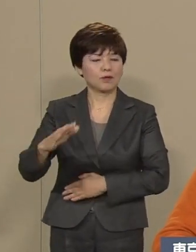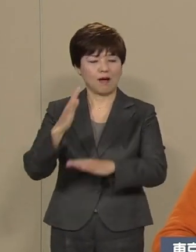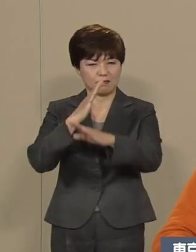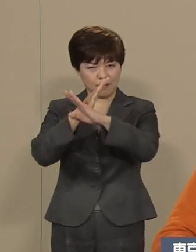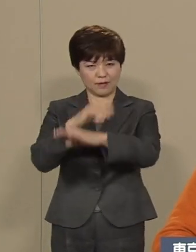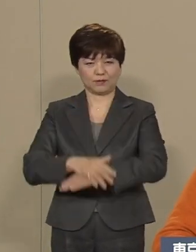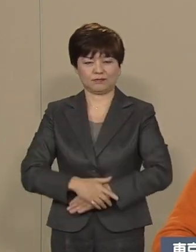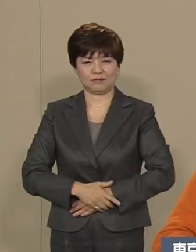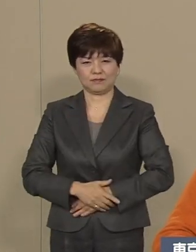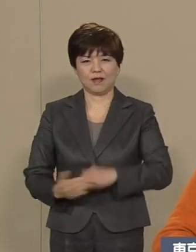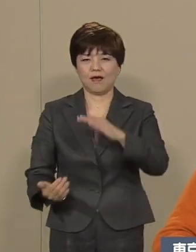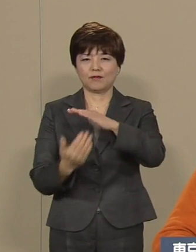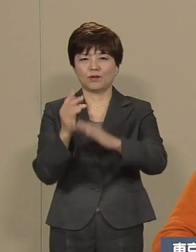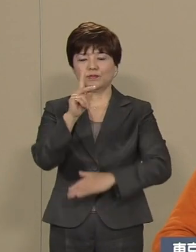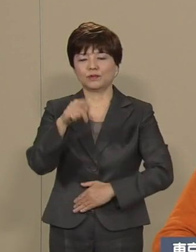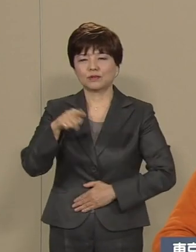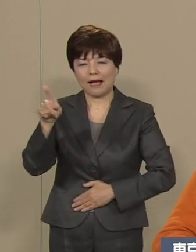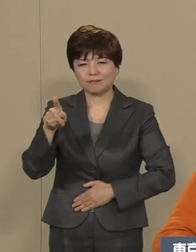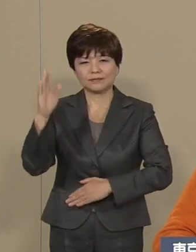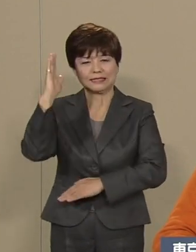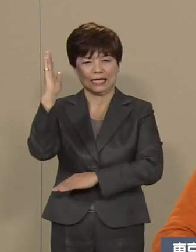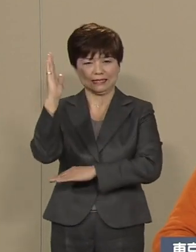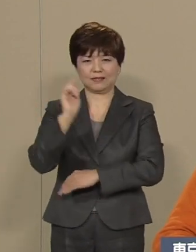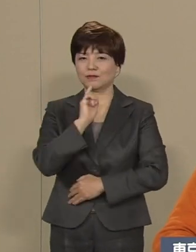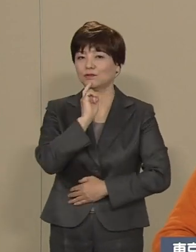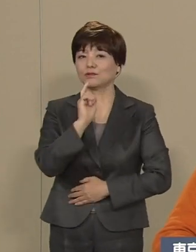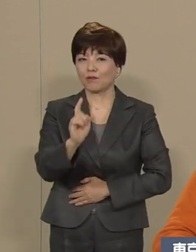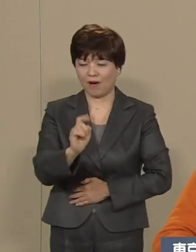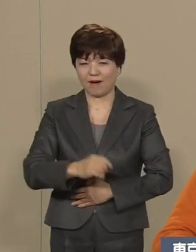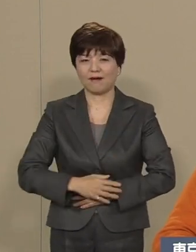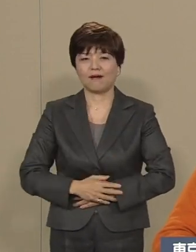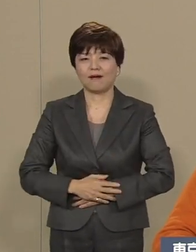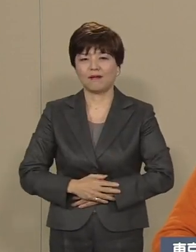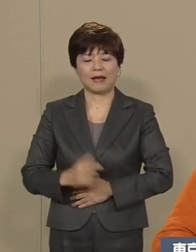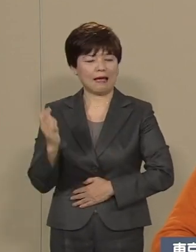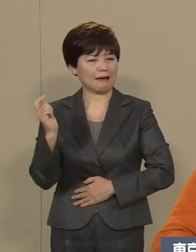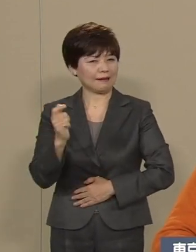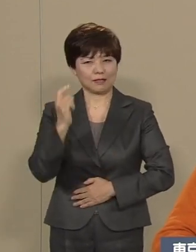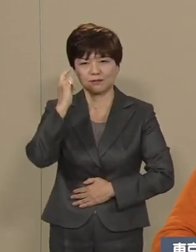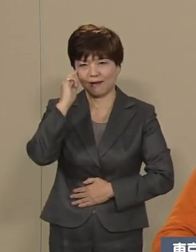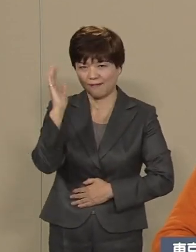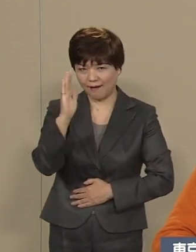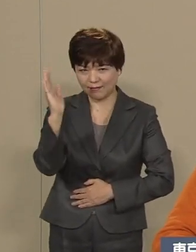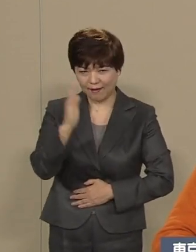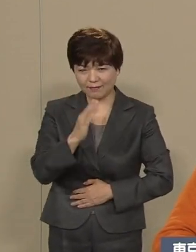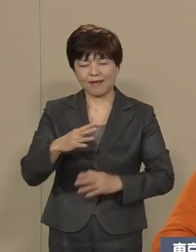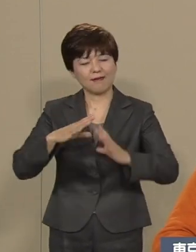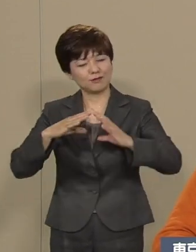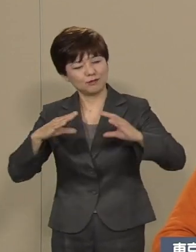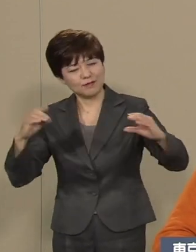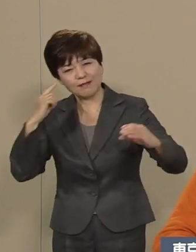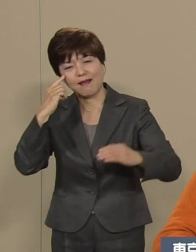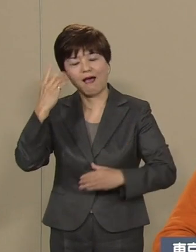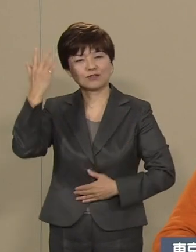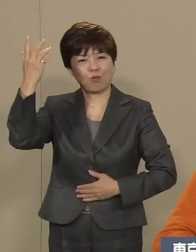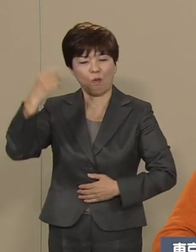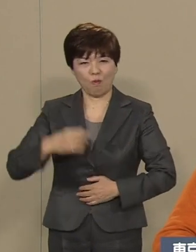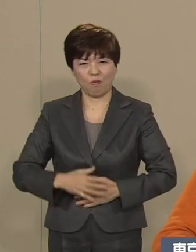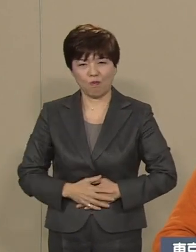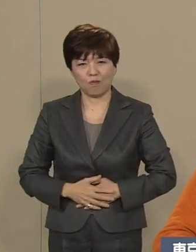ですトップ感政治フロ長川とはあまり堅苦しく考えず柔軟な